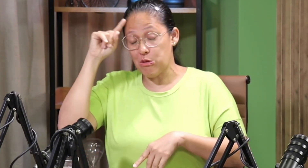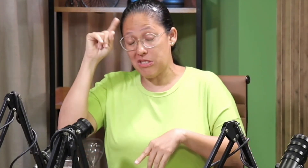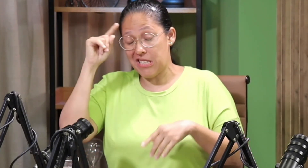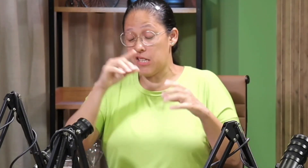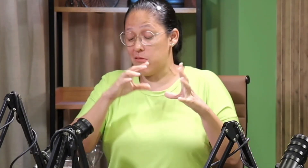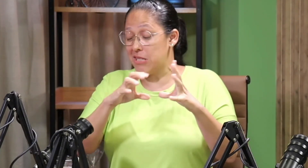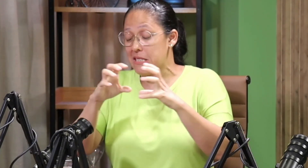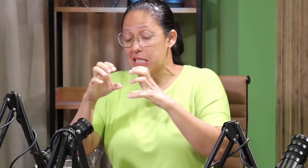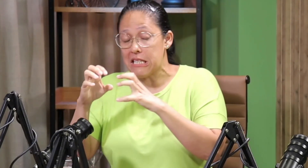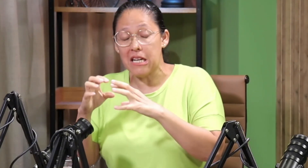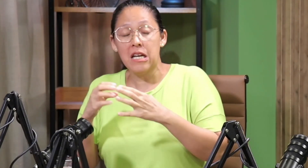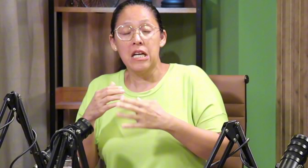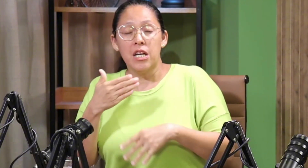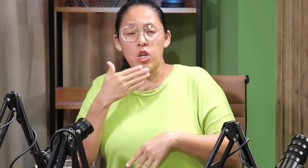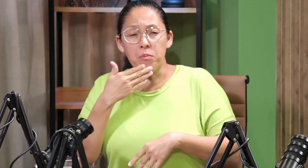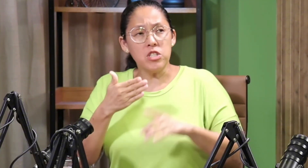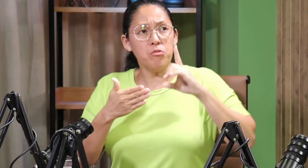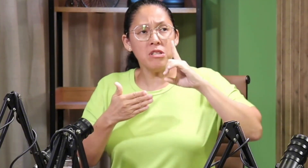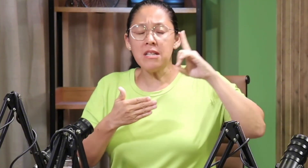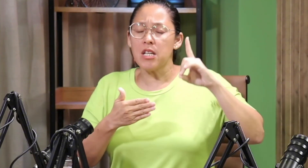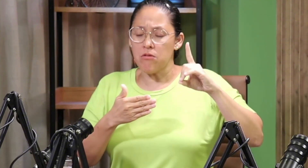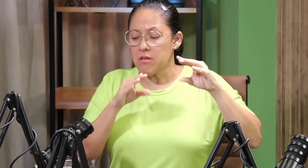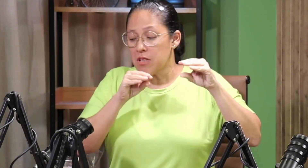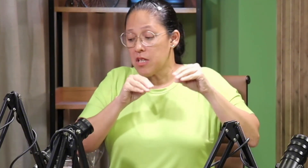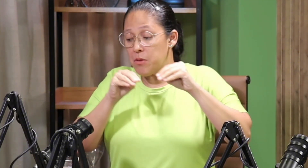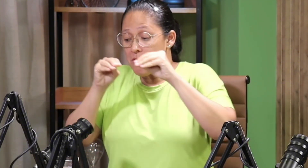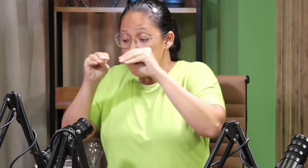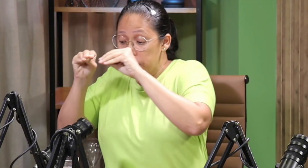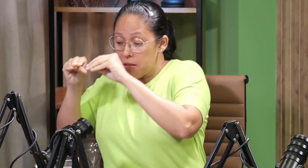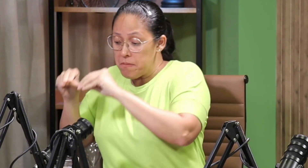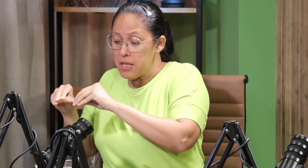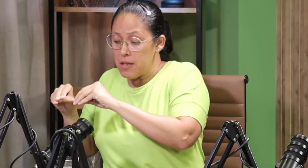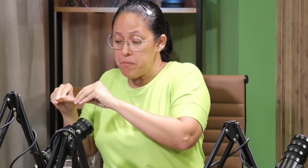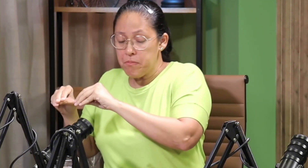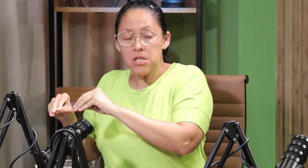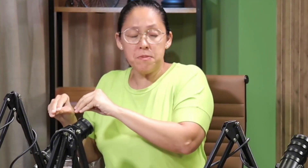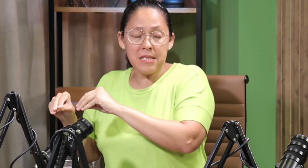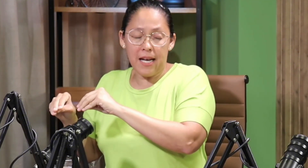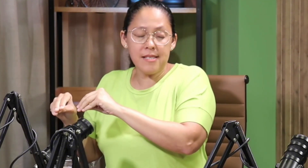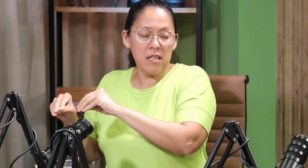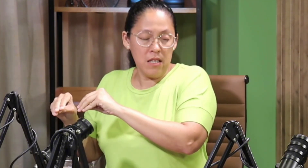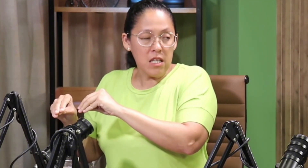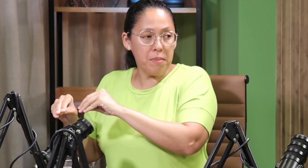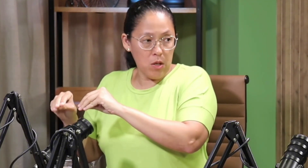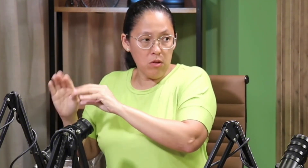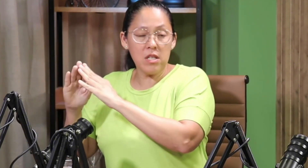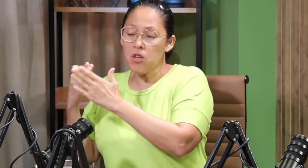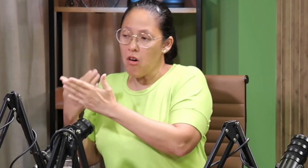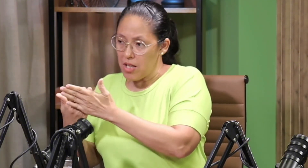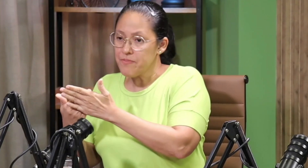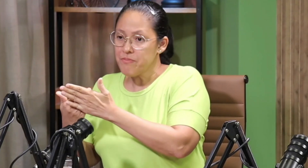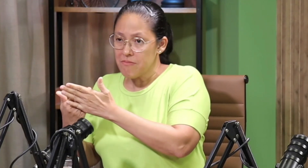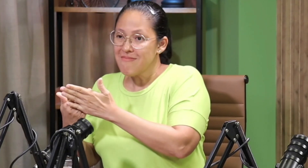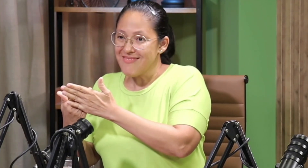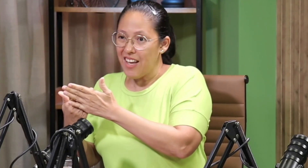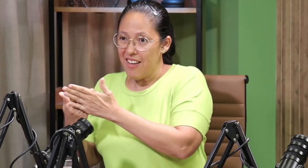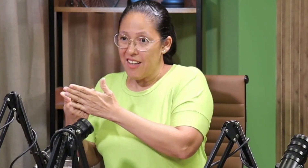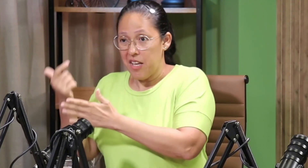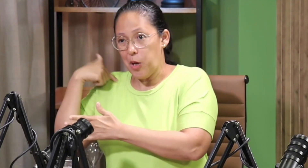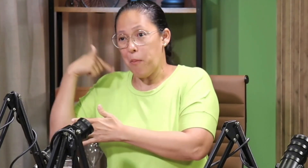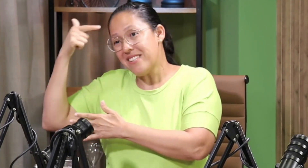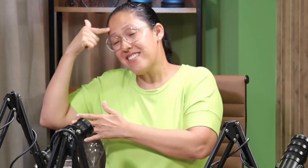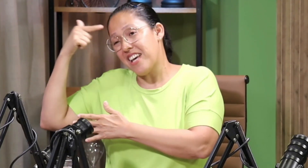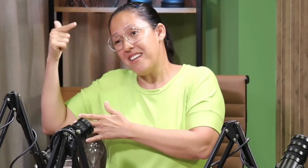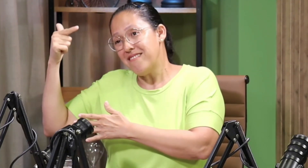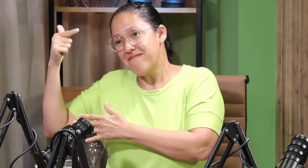problema, todo dia era uma intriga. E eu pedi muito a Deus que me possibilitasse ir para outra escola, né?